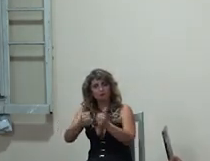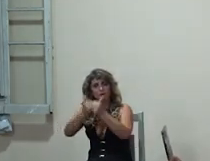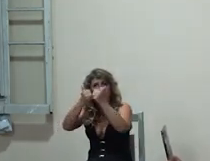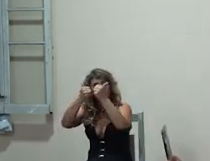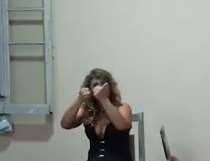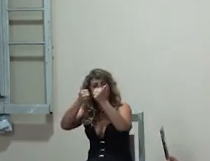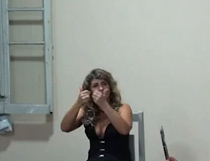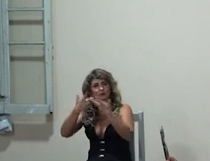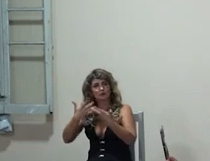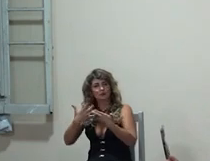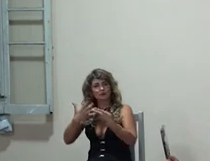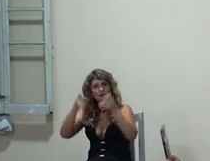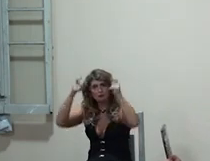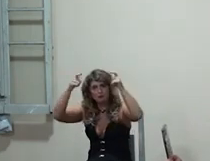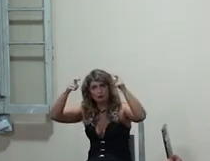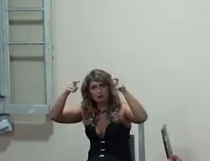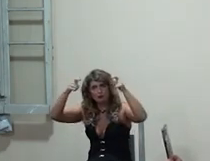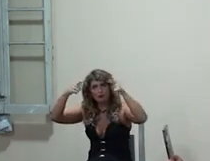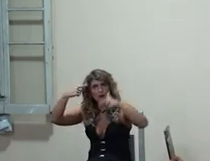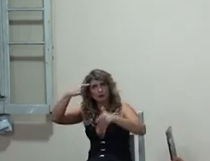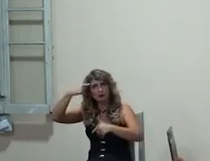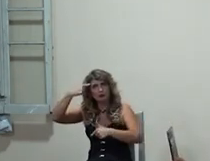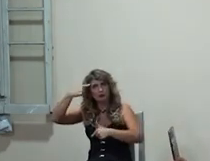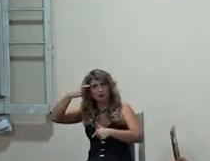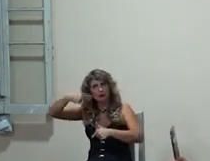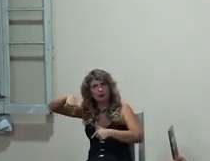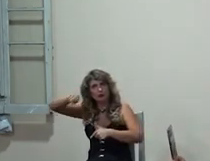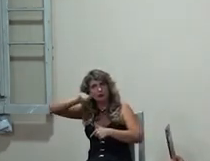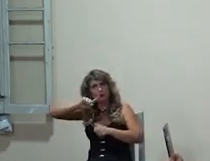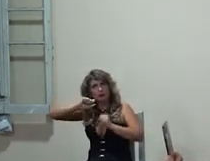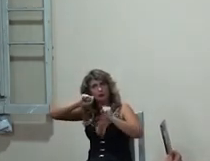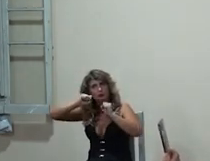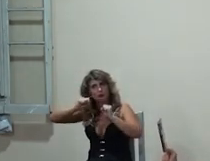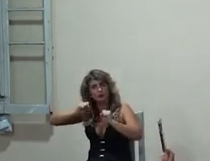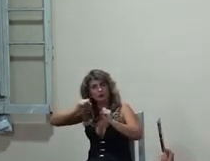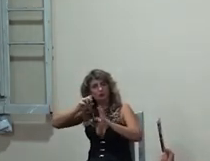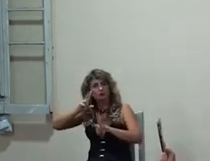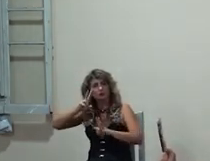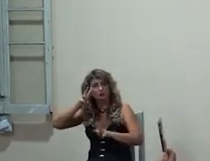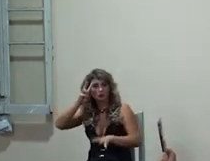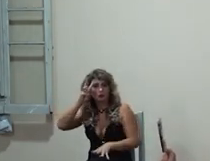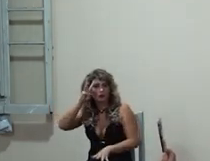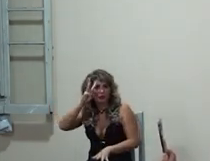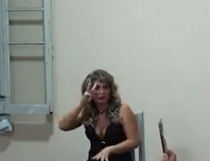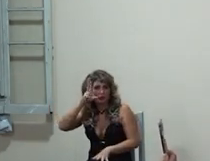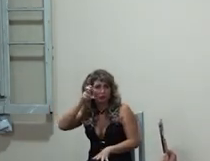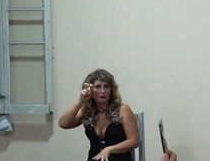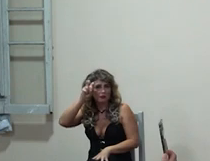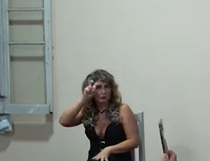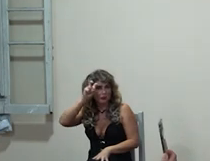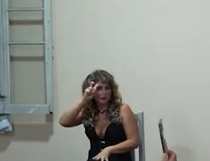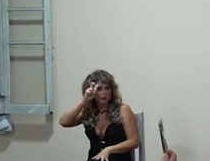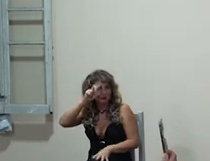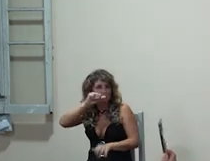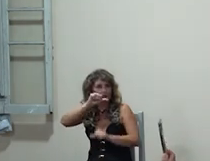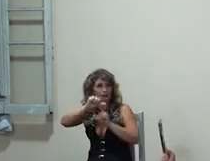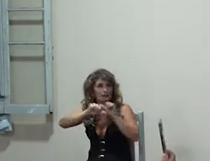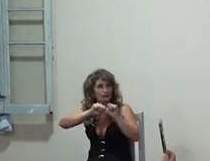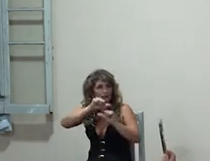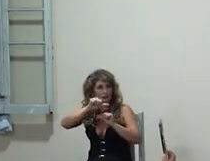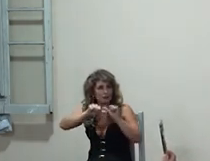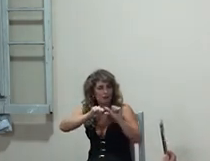figura do chapéu pensador, que nós possamos então nas terças e quintas transformar, que não é